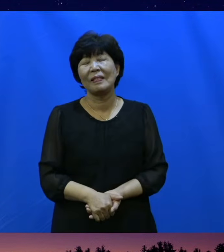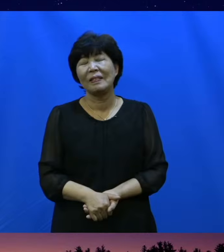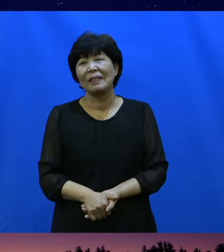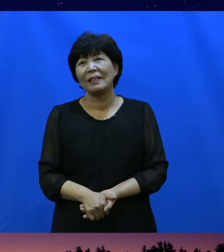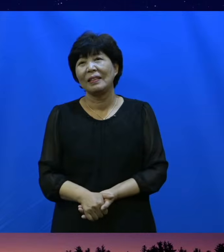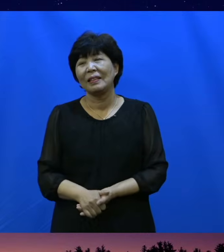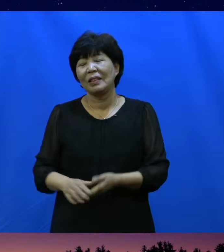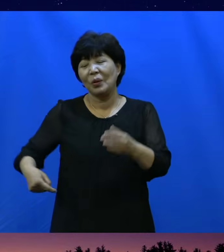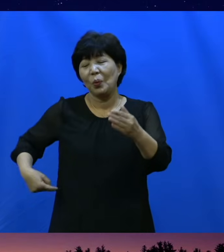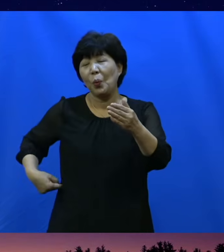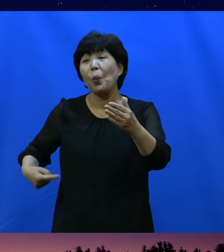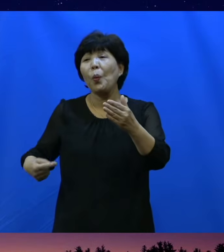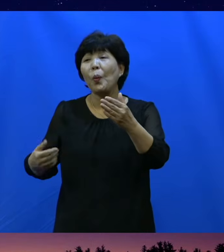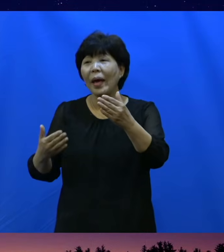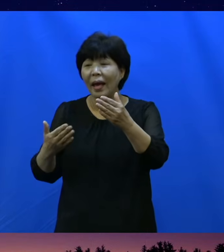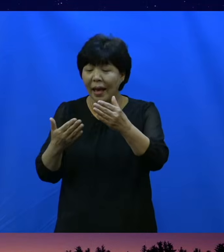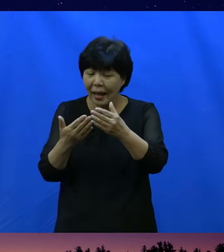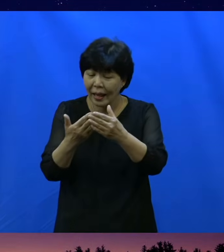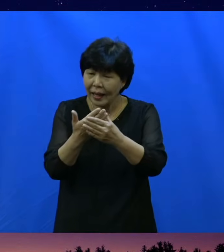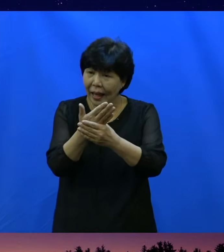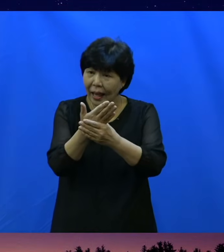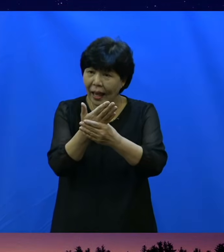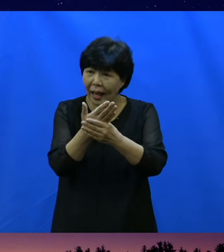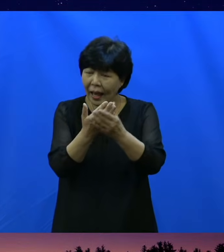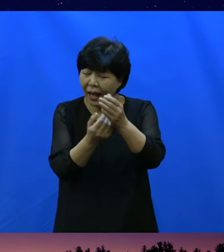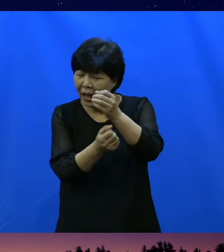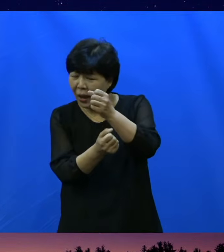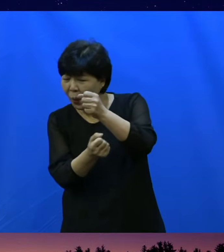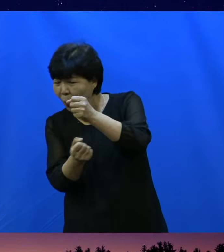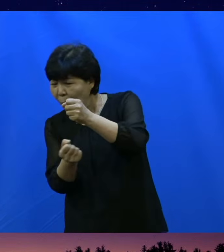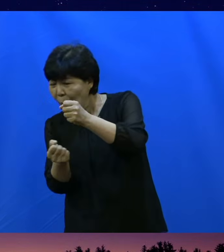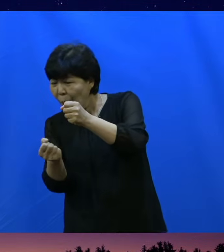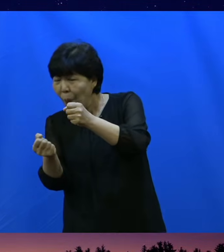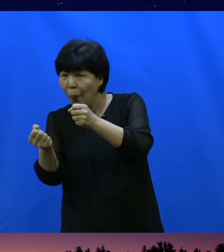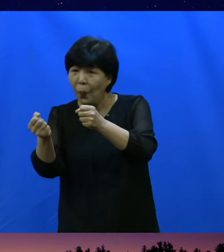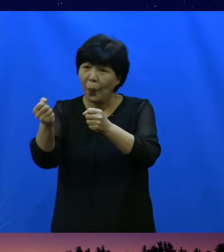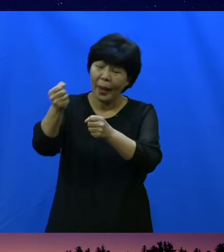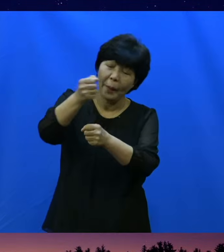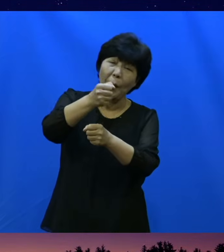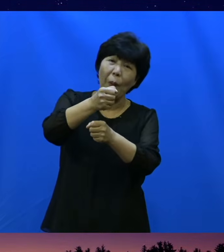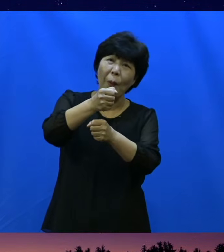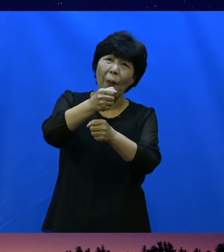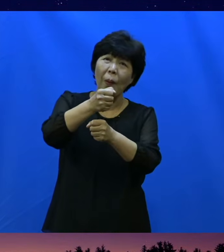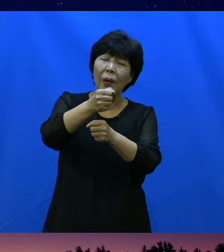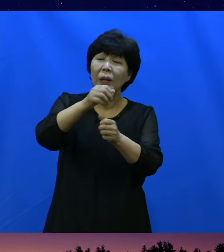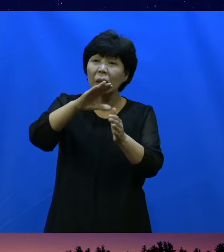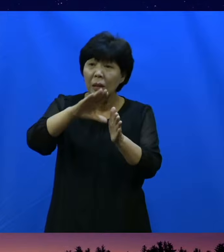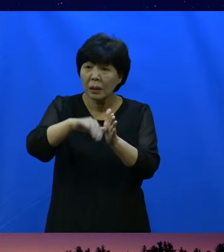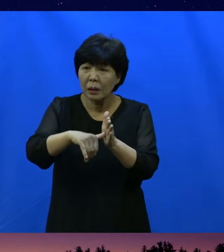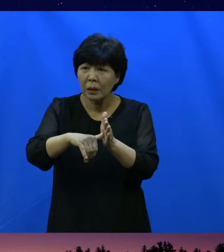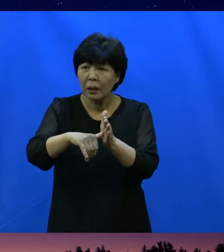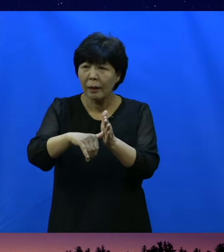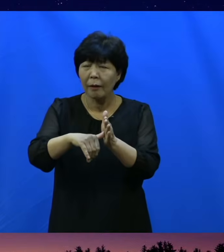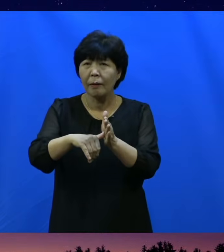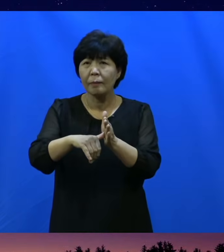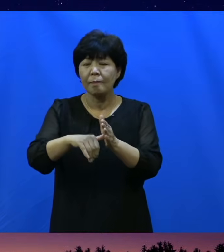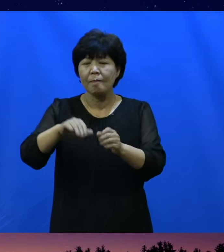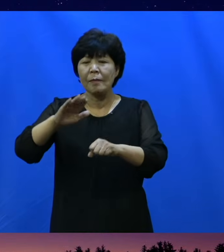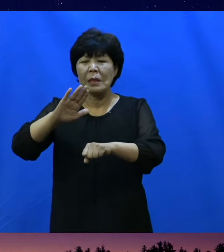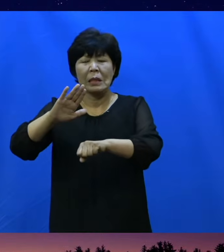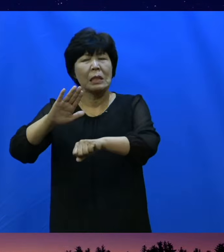여러분, 회개에 이르거나 회복의 길을 차단하고 절망의 끝에서 극단적인 생각을 하게 하는 거예요.